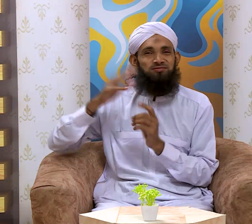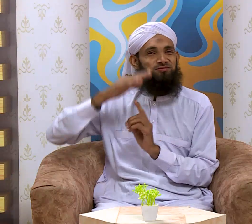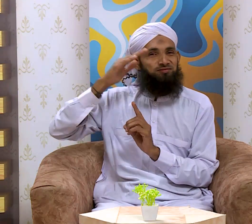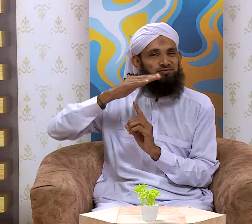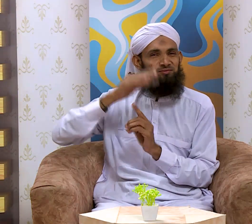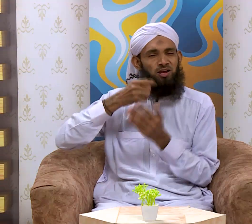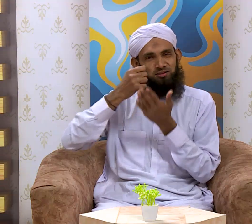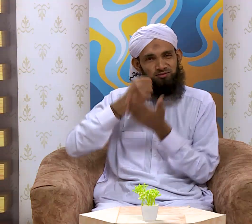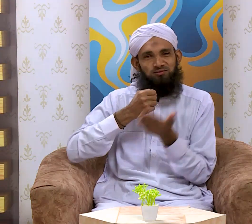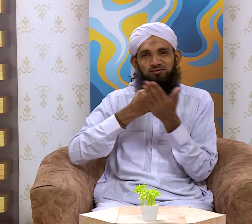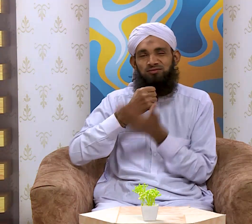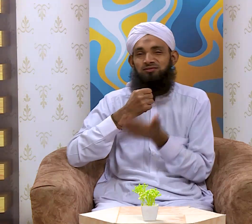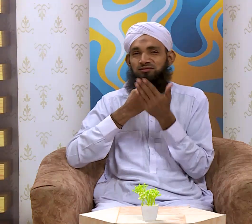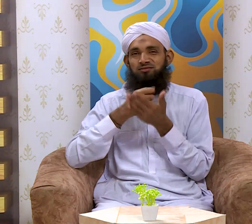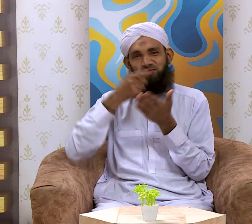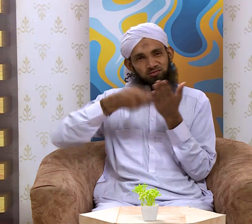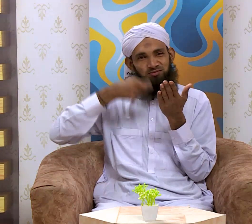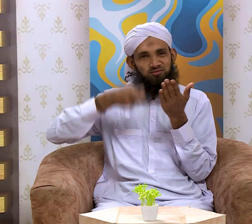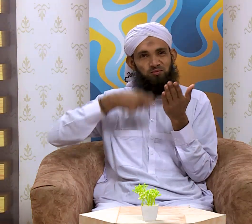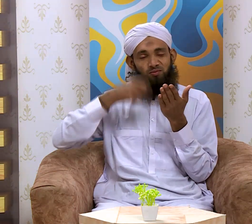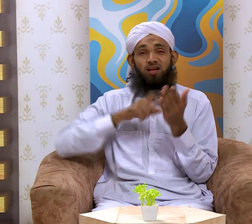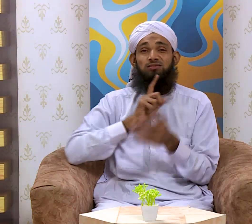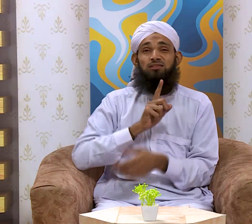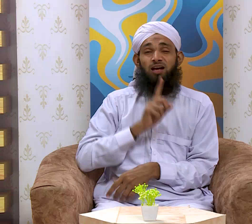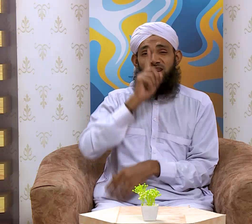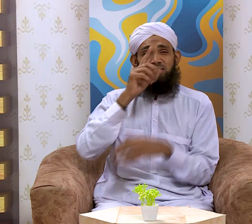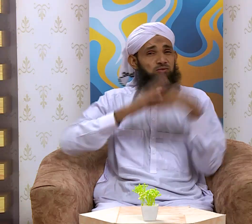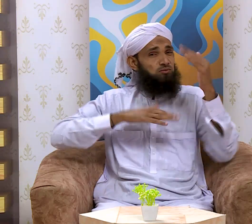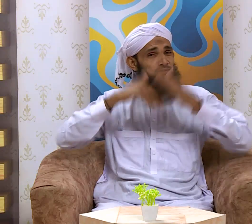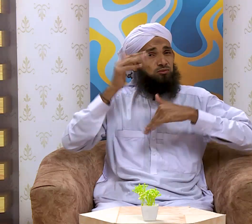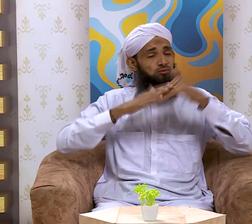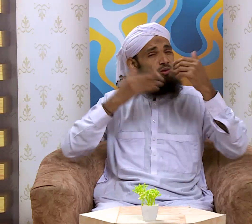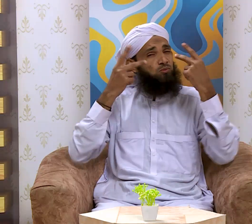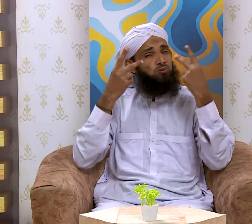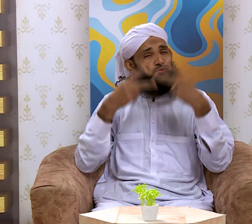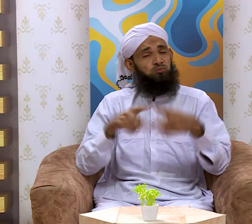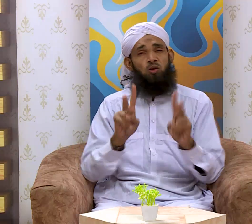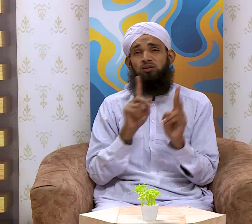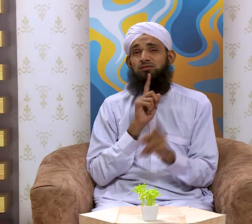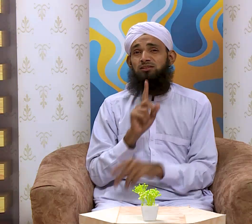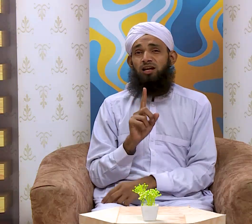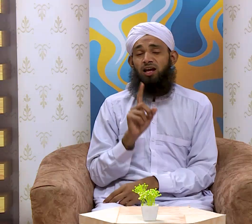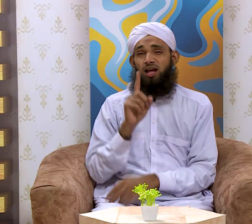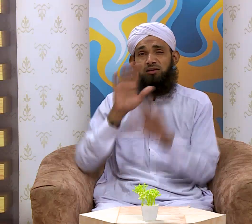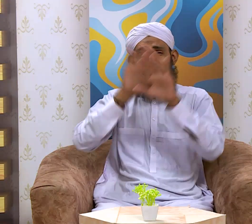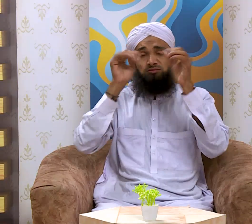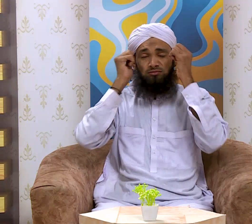اپنے قصیدہ معراجیہ میں ارشاد فرماتے ہیں، خدا کی قدرت کے چاند حق کے کروڑوں منزل میں جلوہ کر